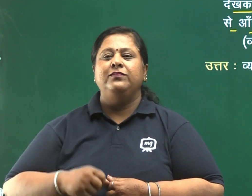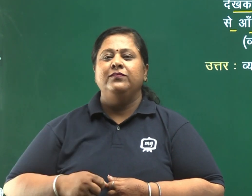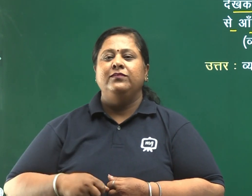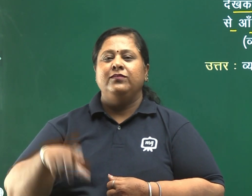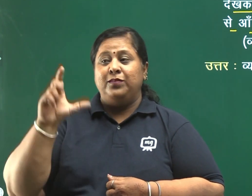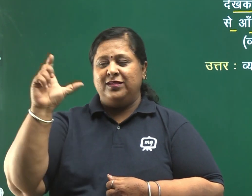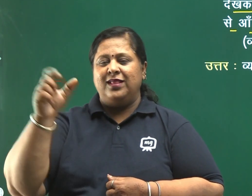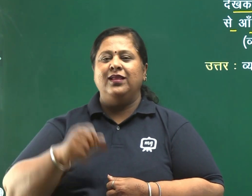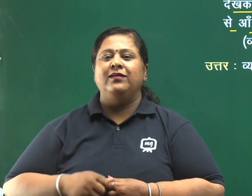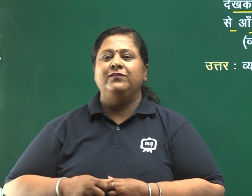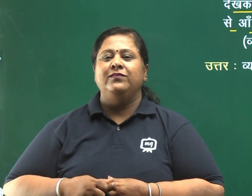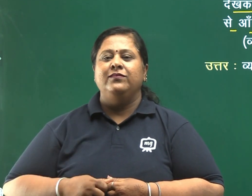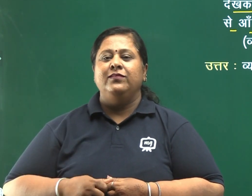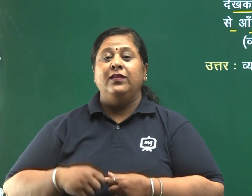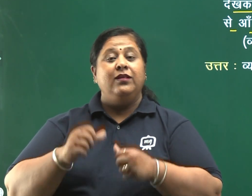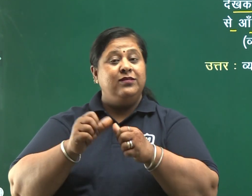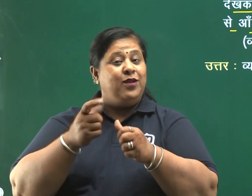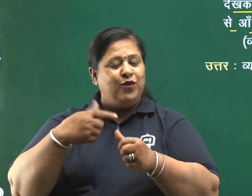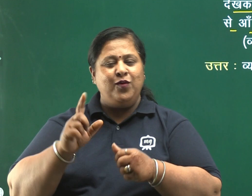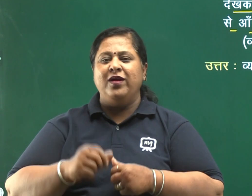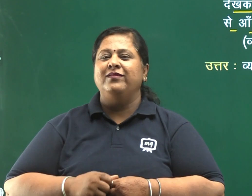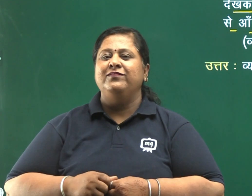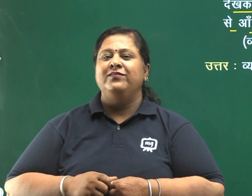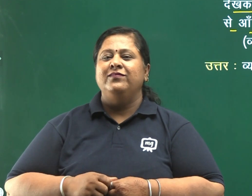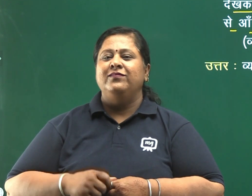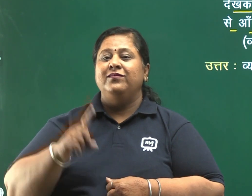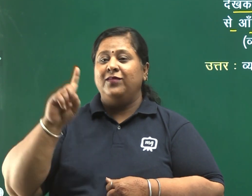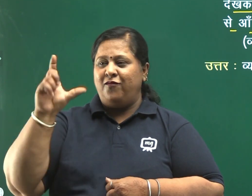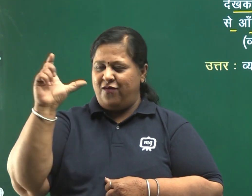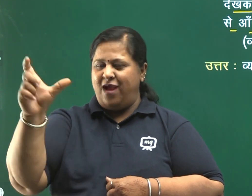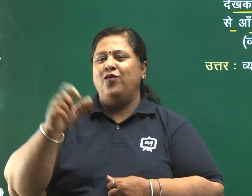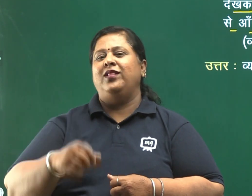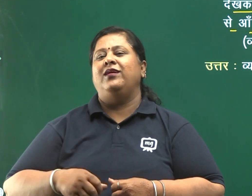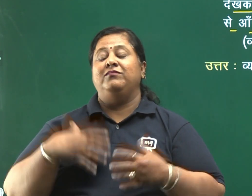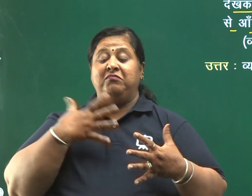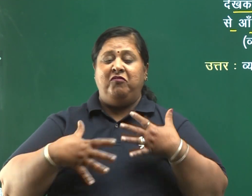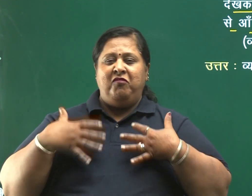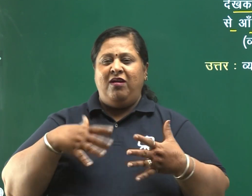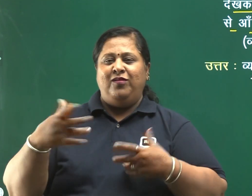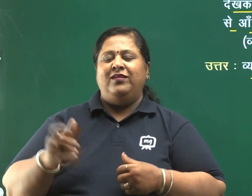विकल्प प्रसन्नता। तो हमारा सही उत्तर होगा व्याकुलता।